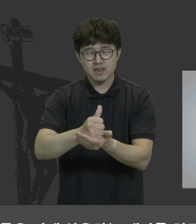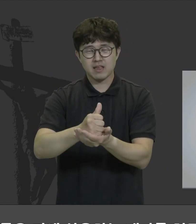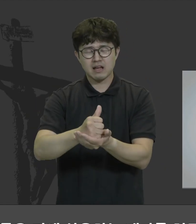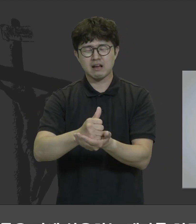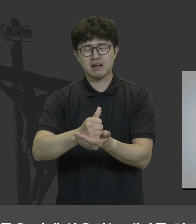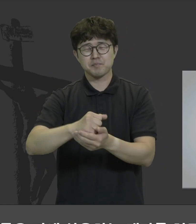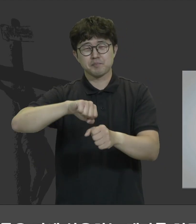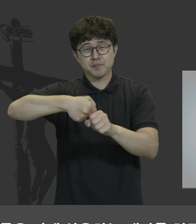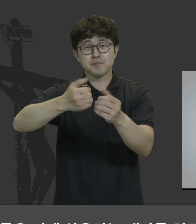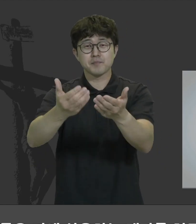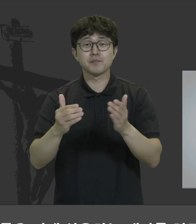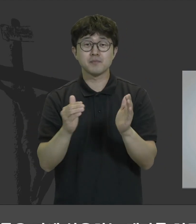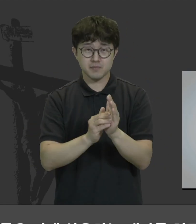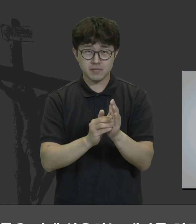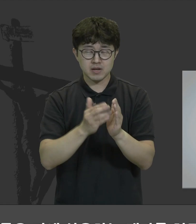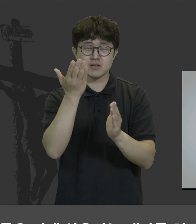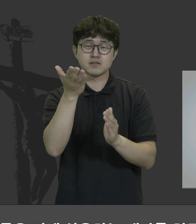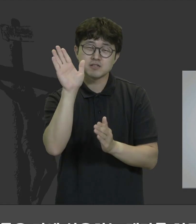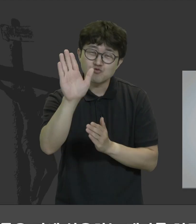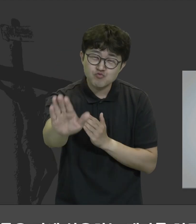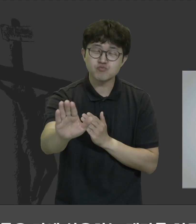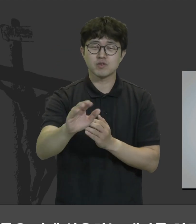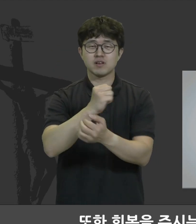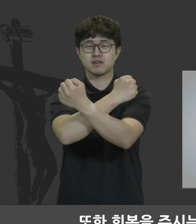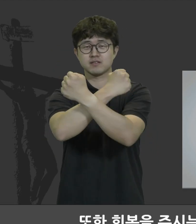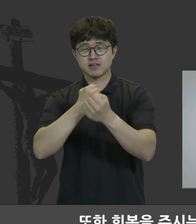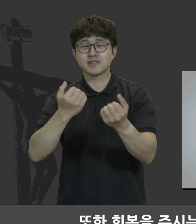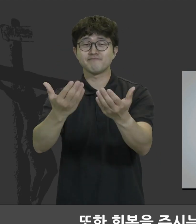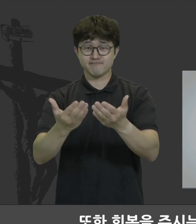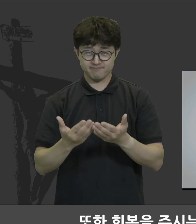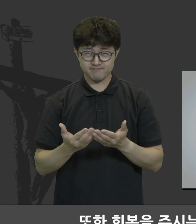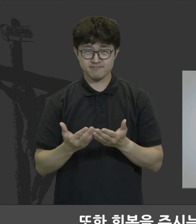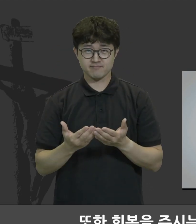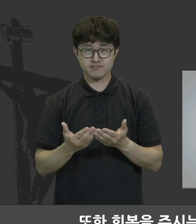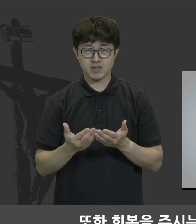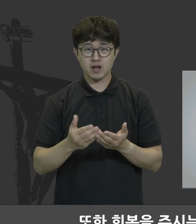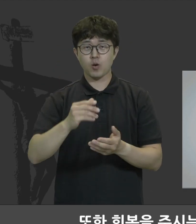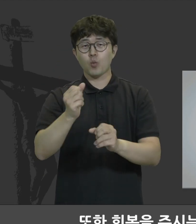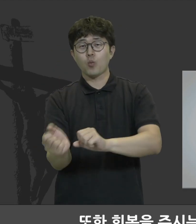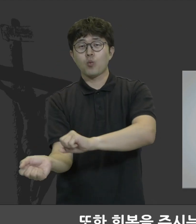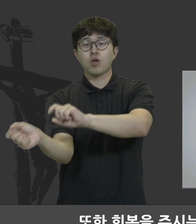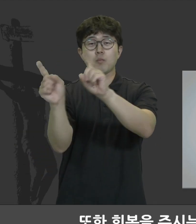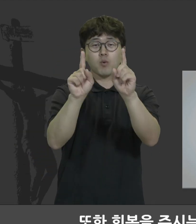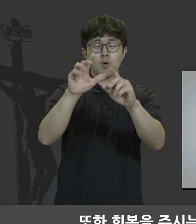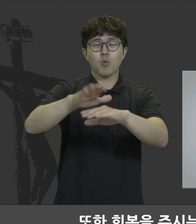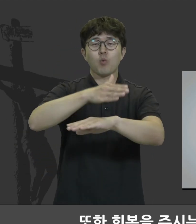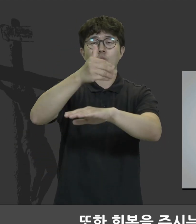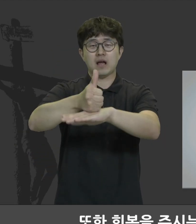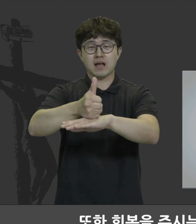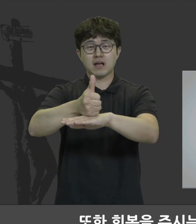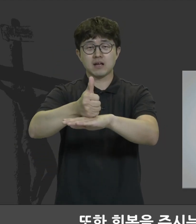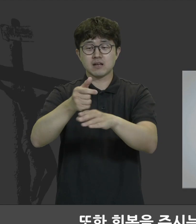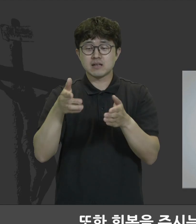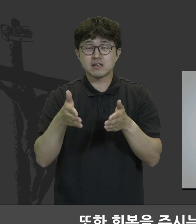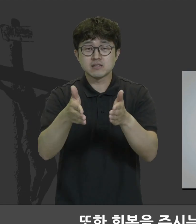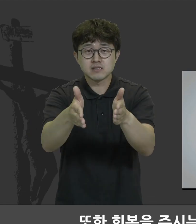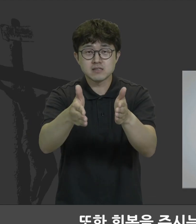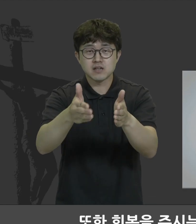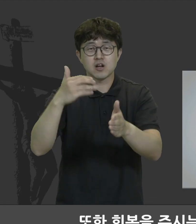치르고 죄 사함을 받을 것입니다. 또한 회복을 주시는 왕의 길을 광야에서 외치는 자의 소리가 예비할